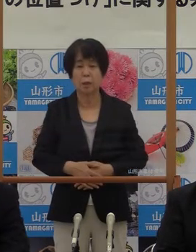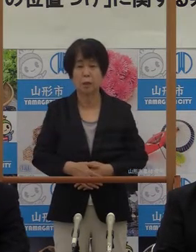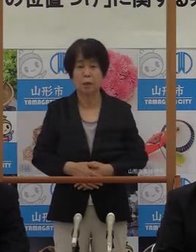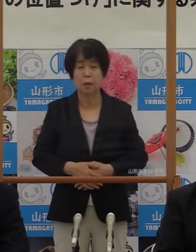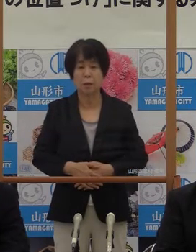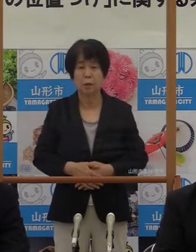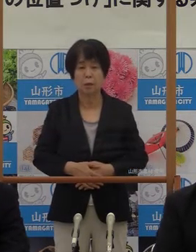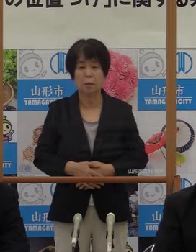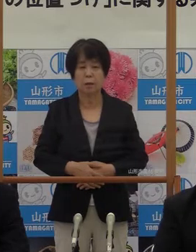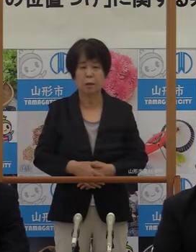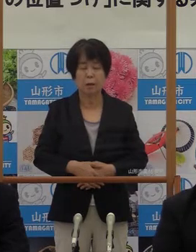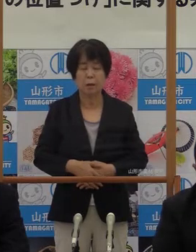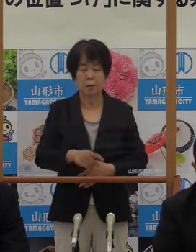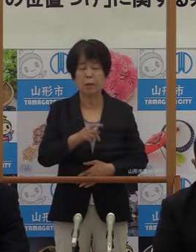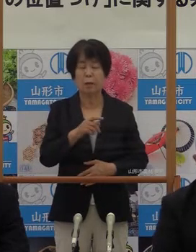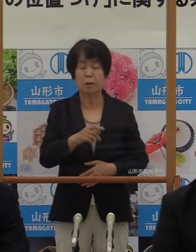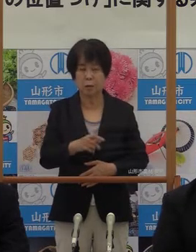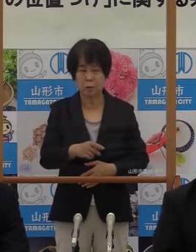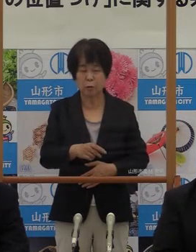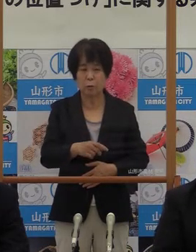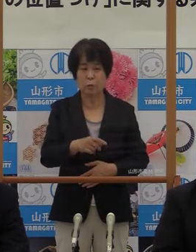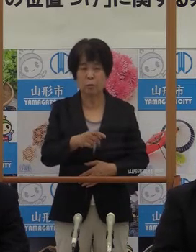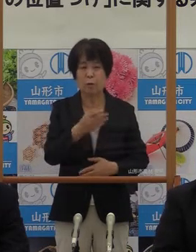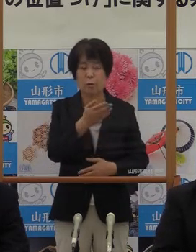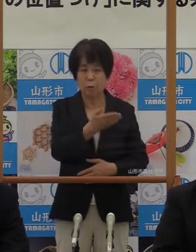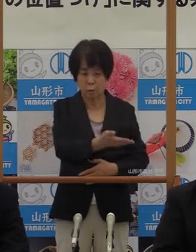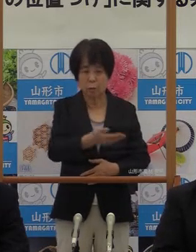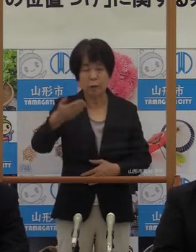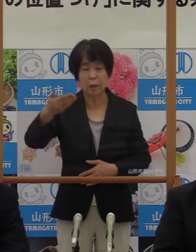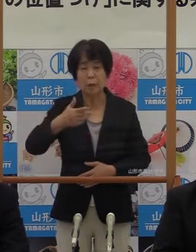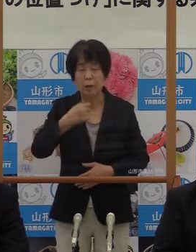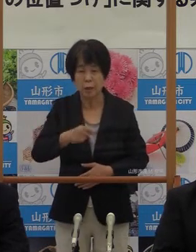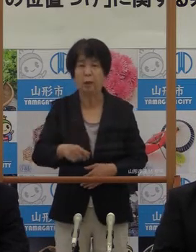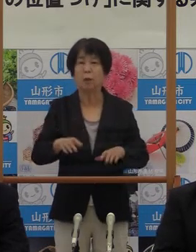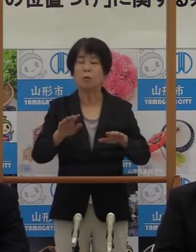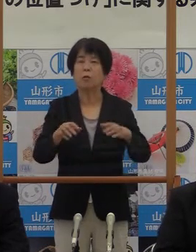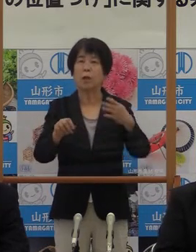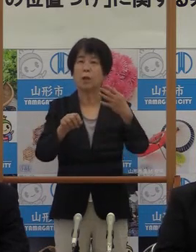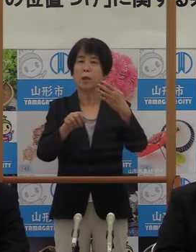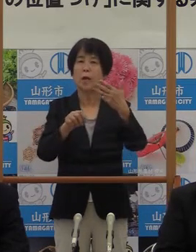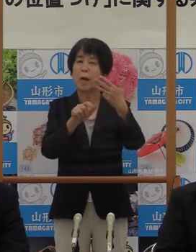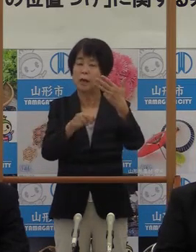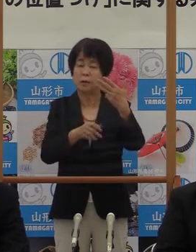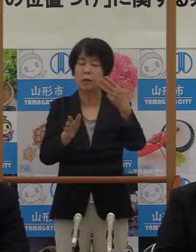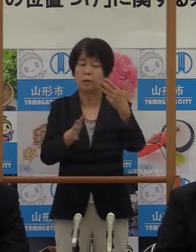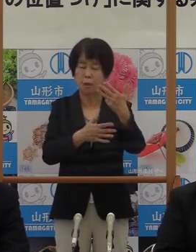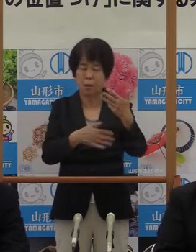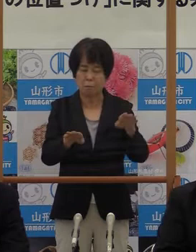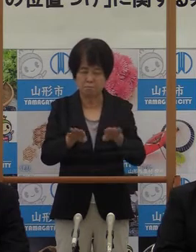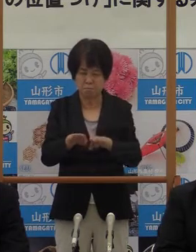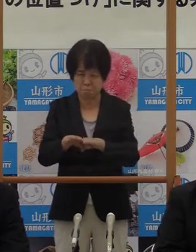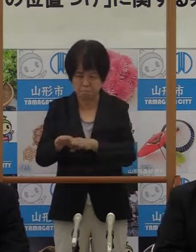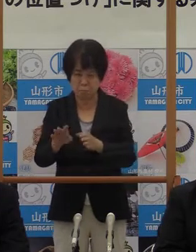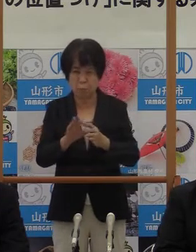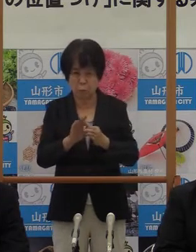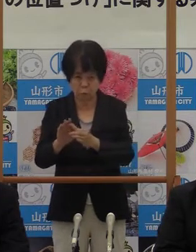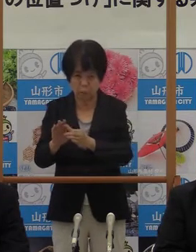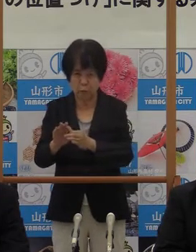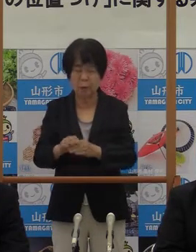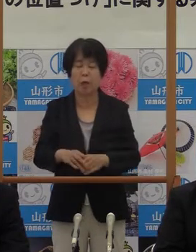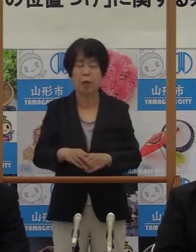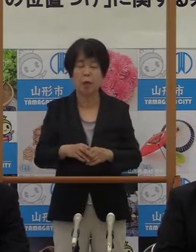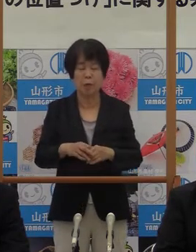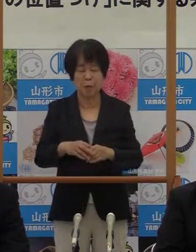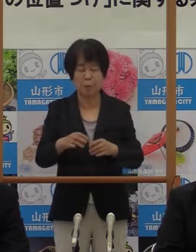社長にお伺いしたいんですけれども、今回8月から休業という状況が続いて、で人員の整理